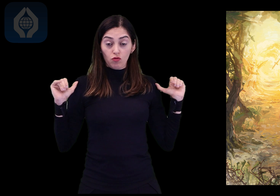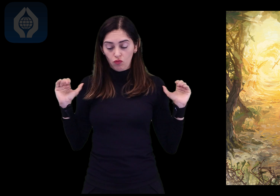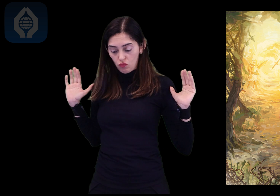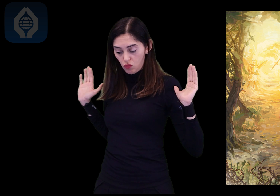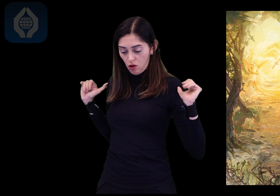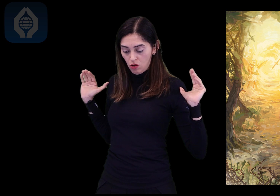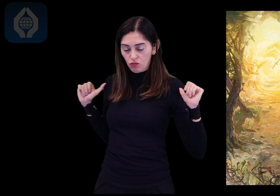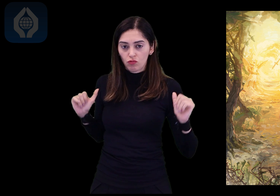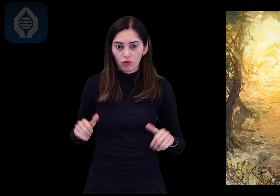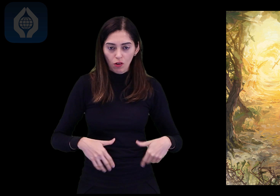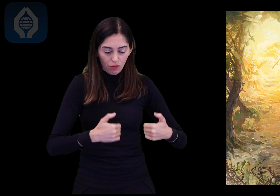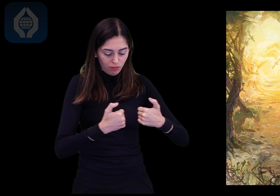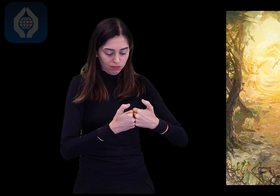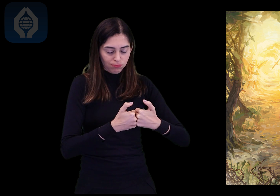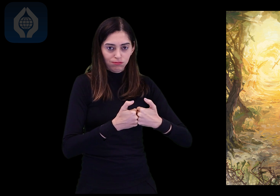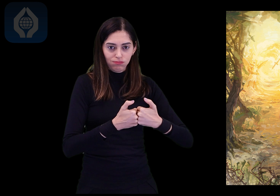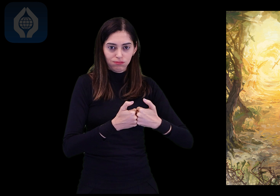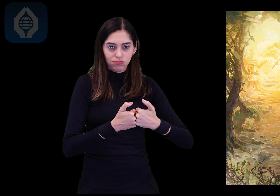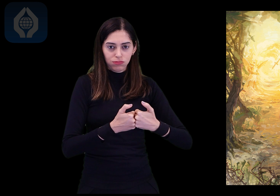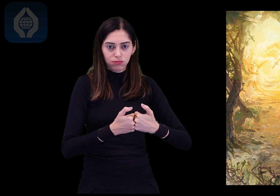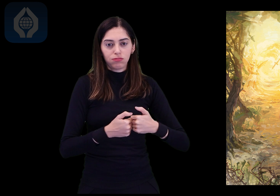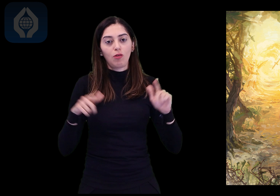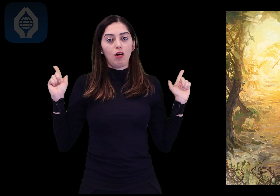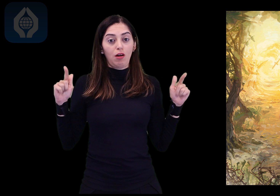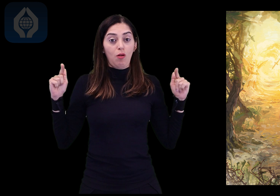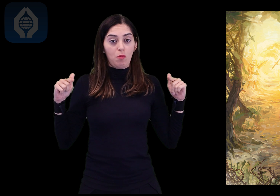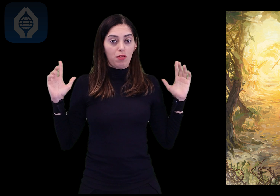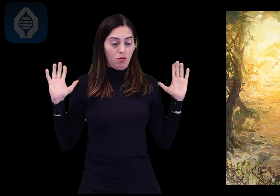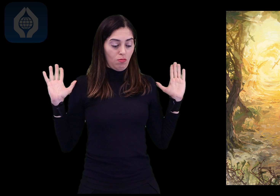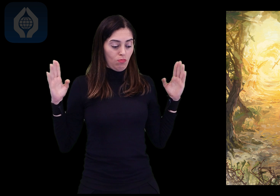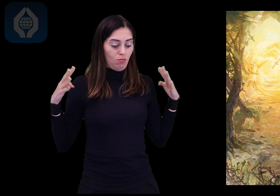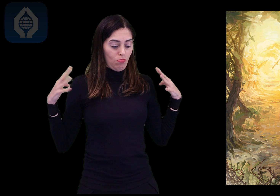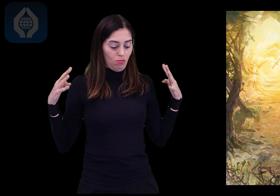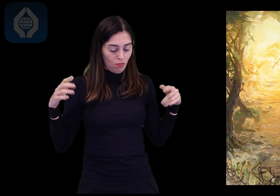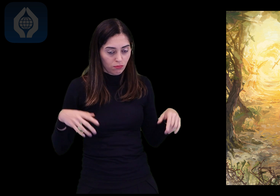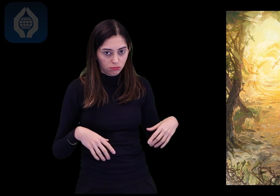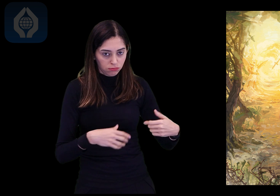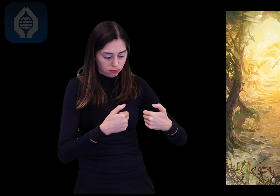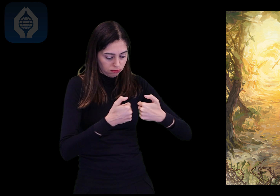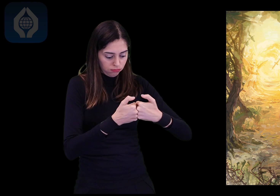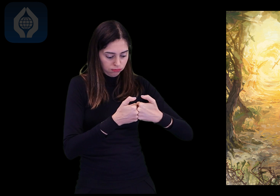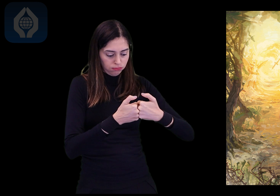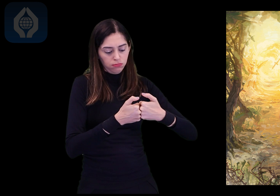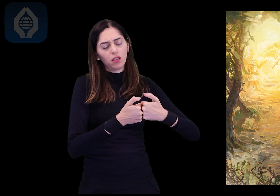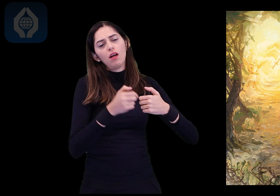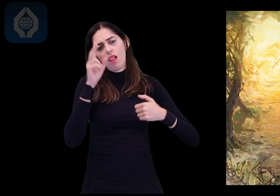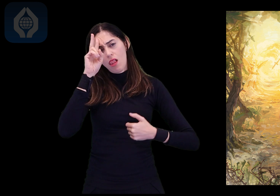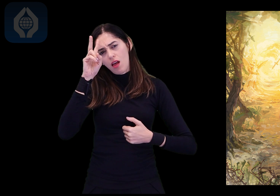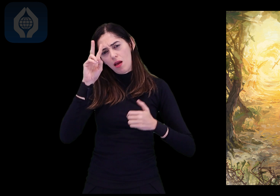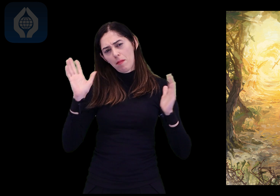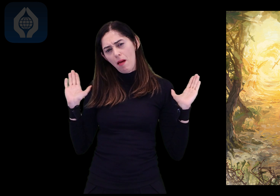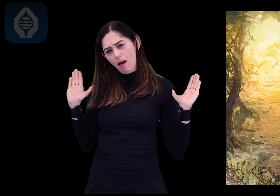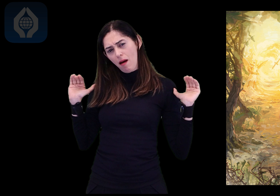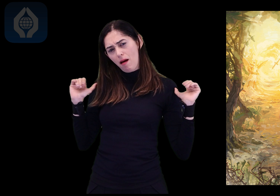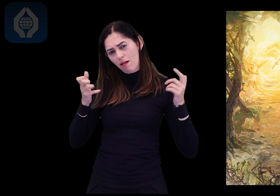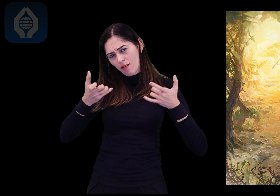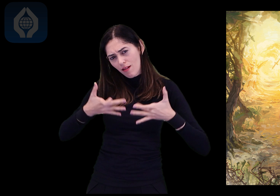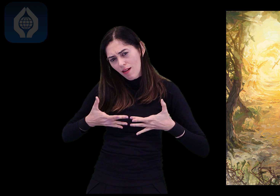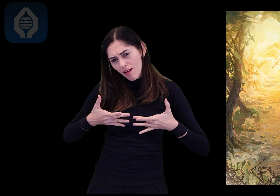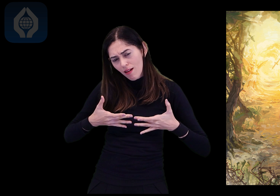Relembre. Você se lembra quando foi a última vez que falamos sobre querubins? Deus colocou querubins do